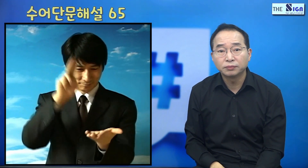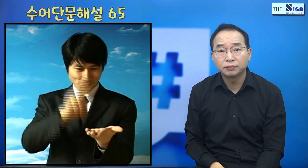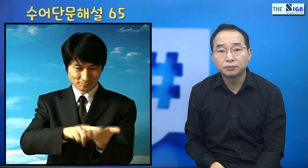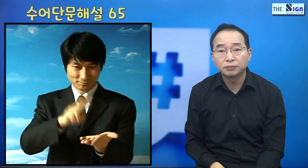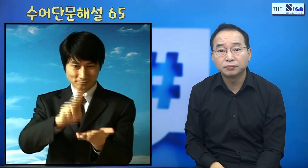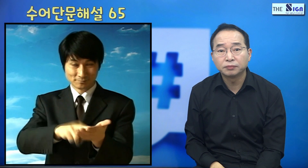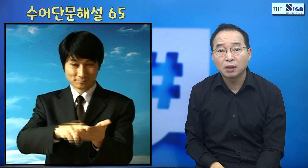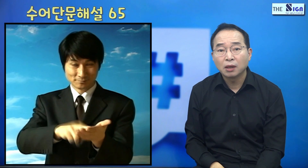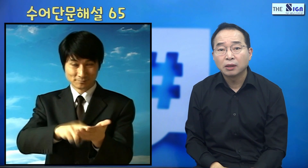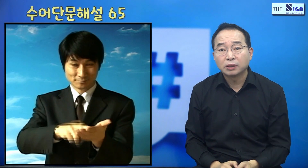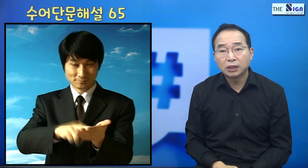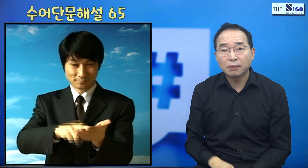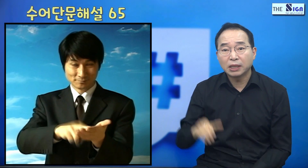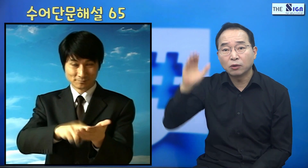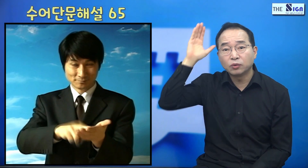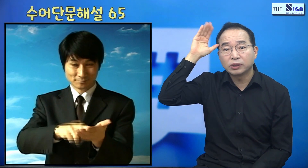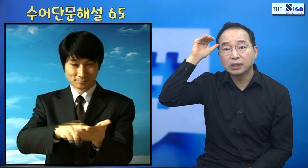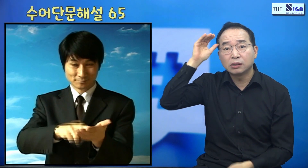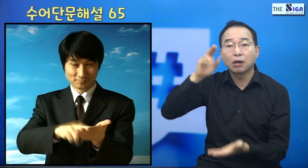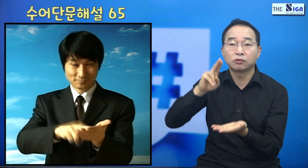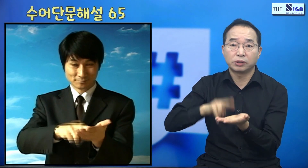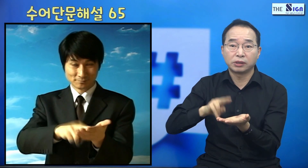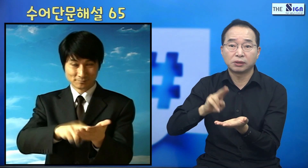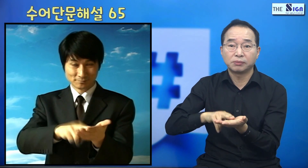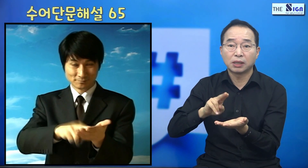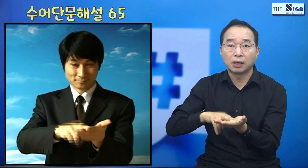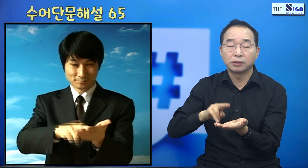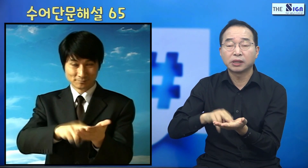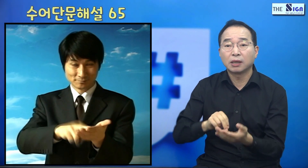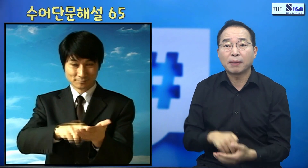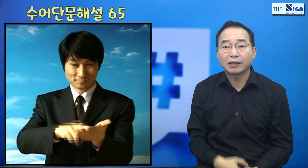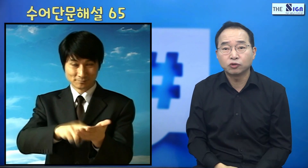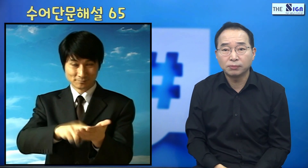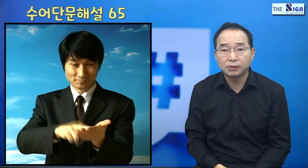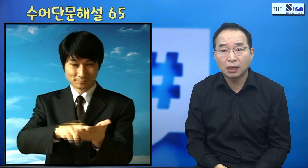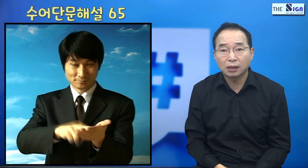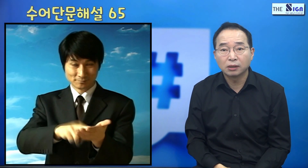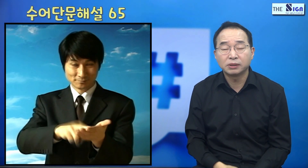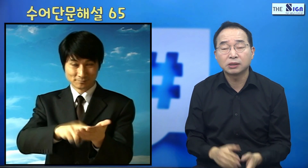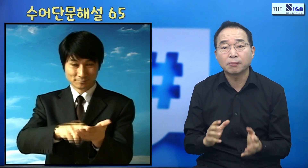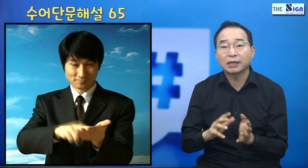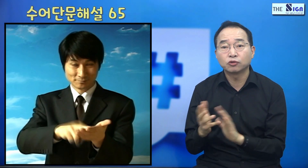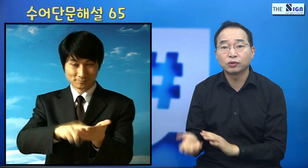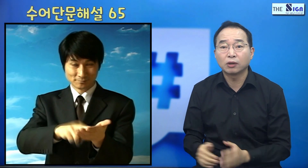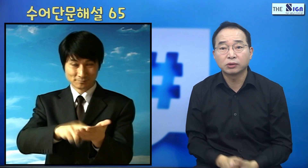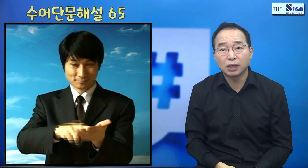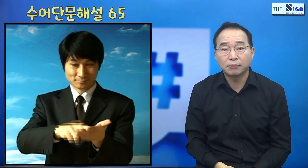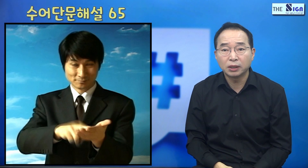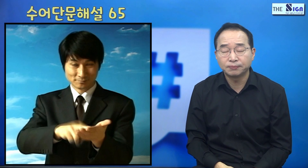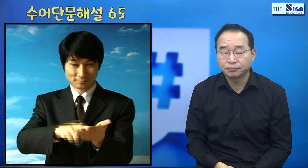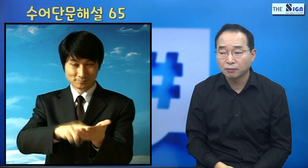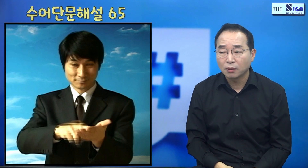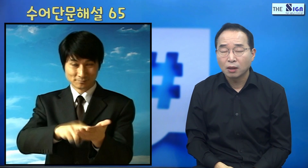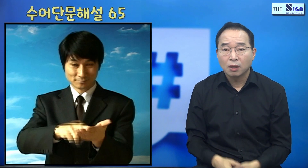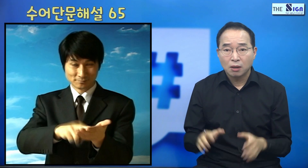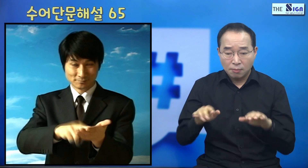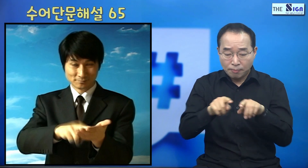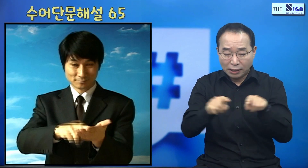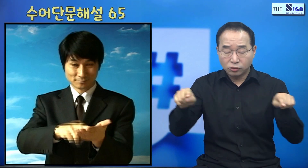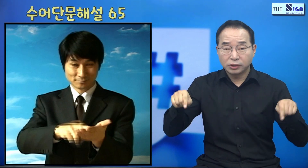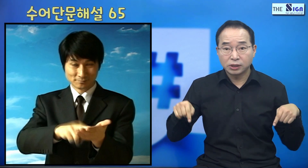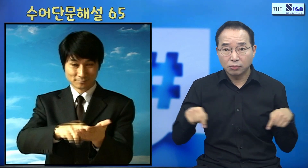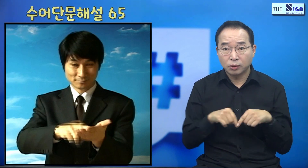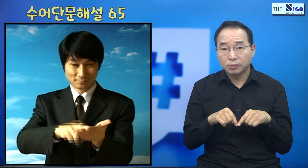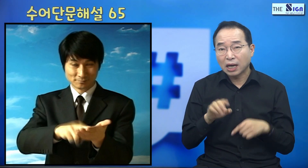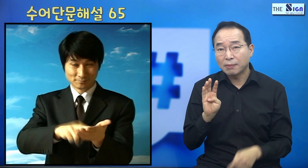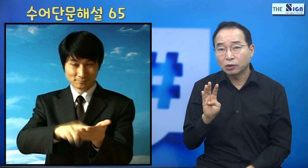전국, 그 다음에 나오는 동작 이거 하고 이렇게 씁니다. 자, 이게 바둑입니다. 그럼 실제 바둑 수화는 어떻게 하면은,